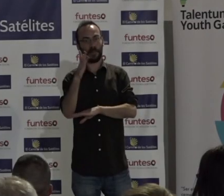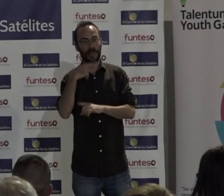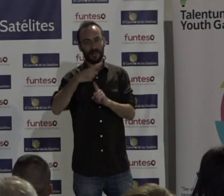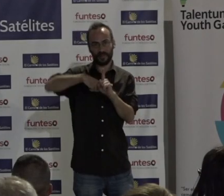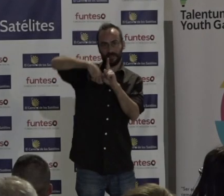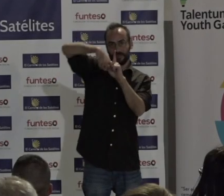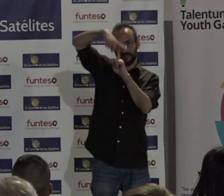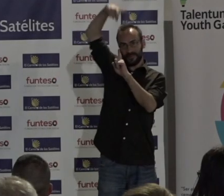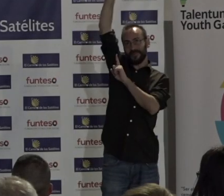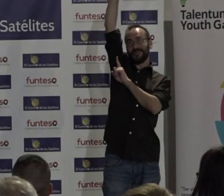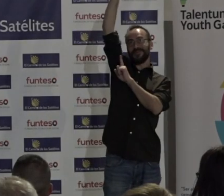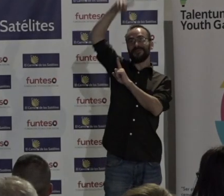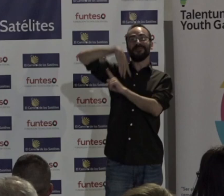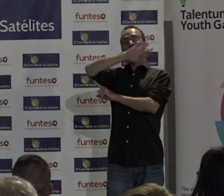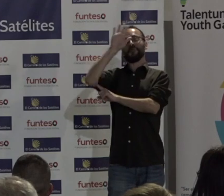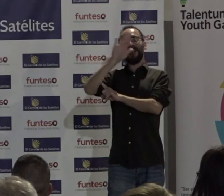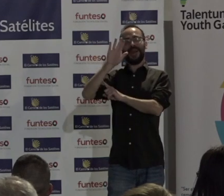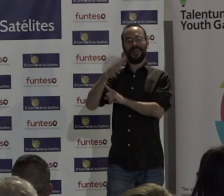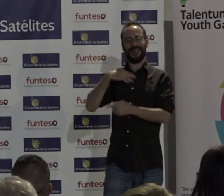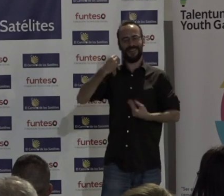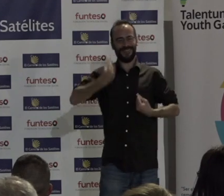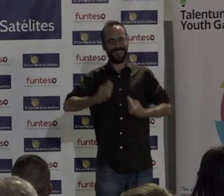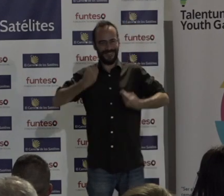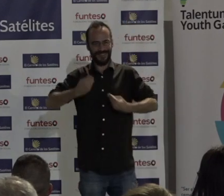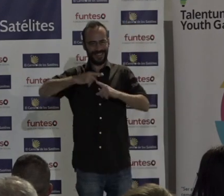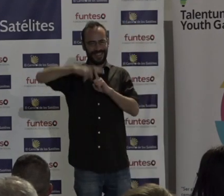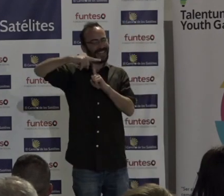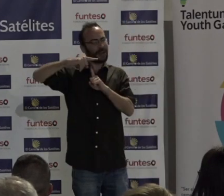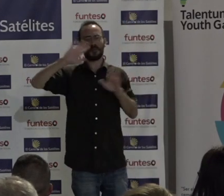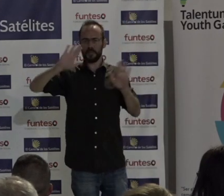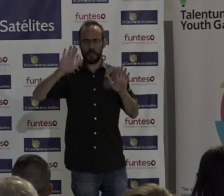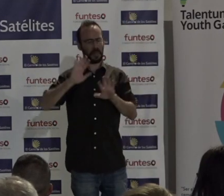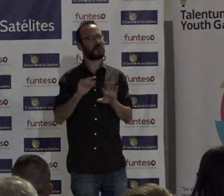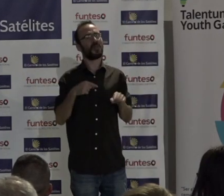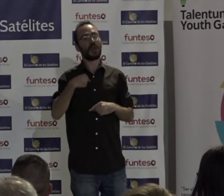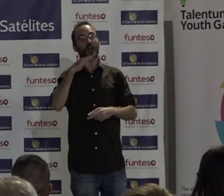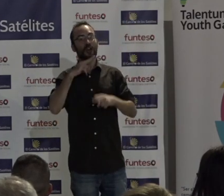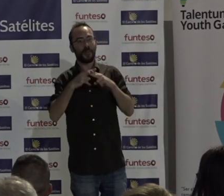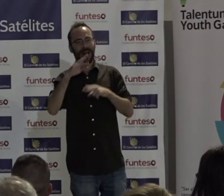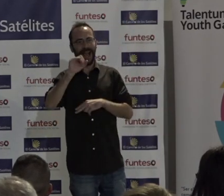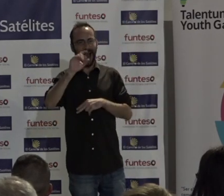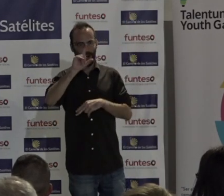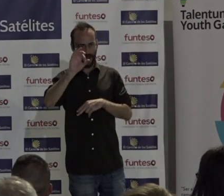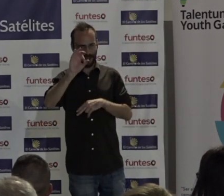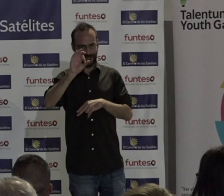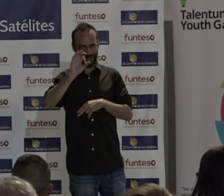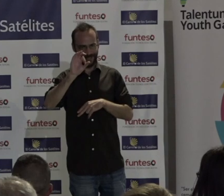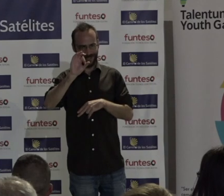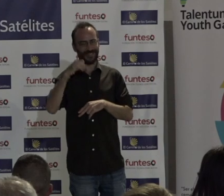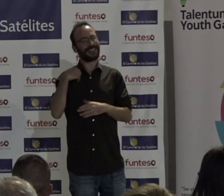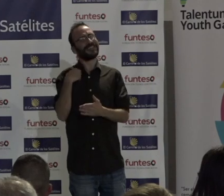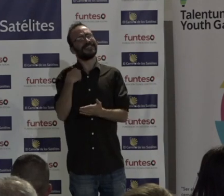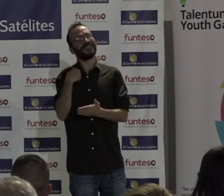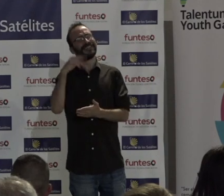Claro, he quedado aquí. Bueno, soy Carlos Sánchez Montaña. Es verdad que nací en el camino, incluso